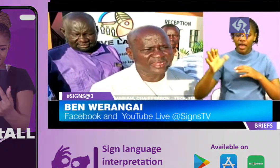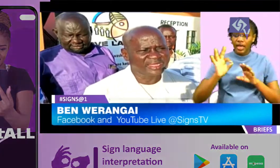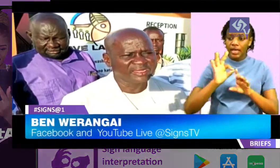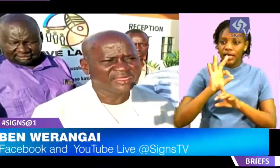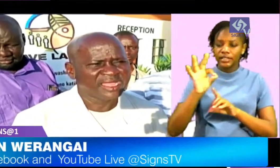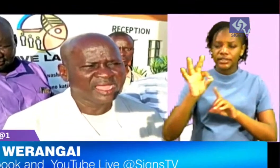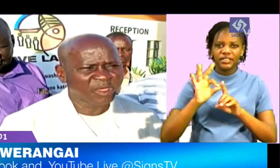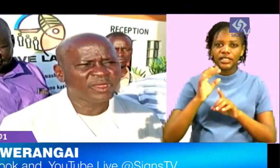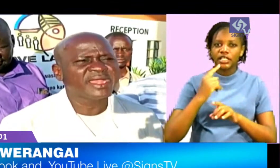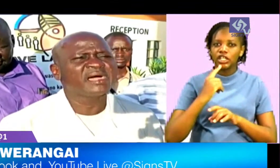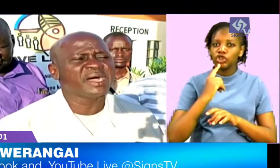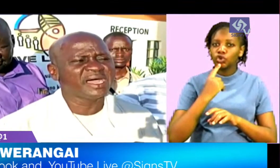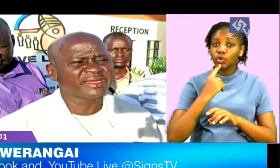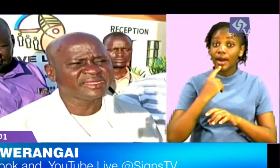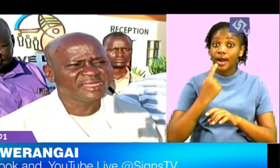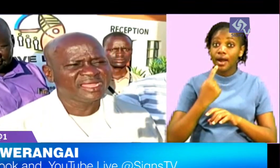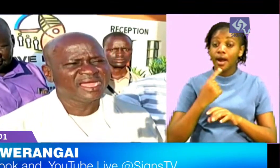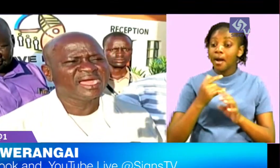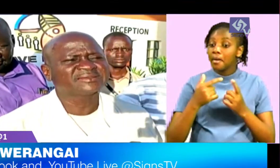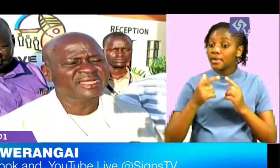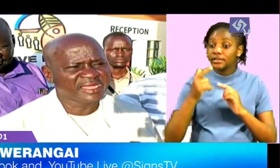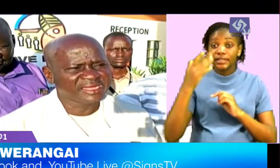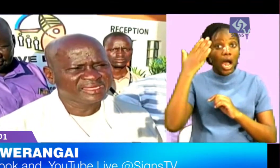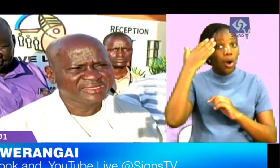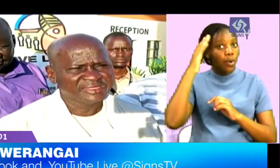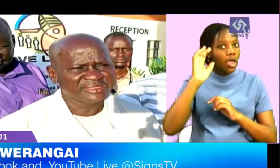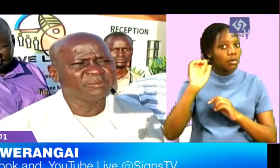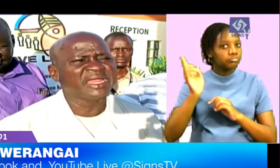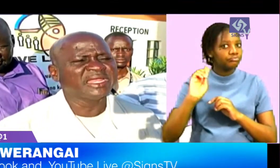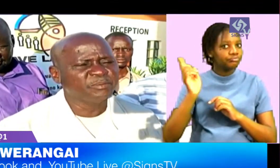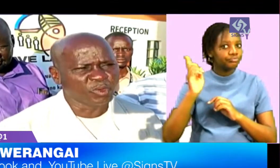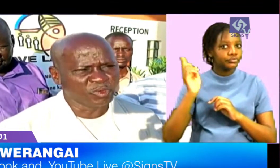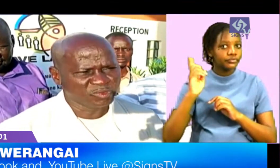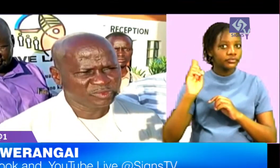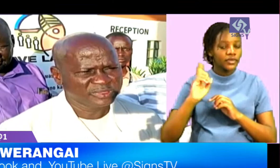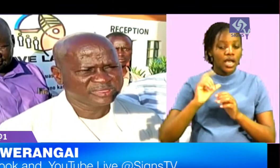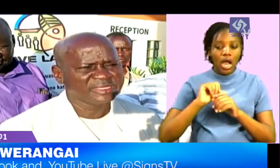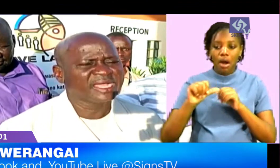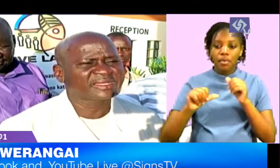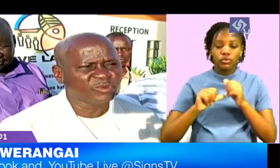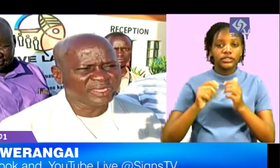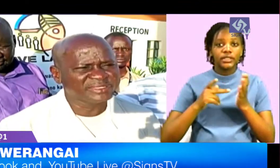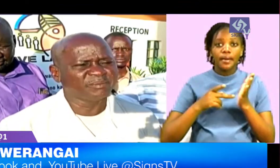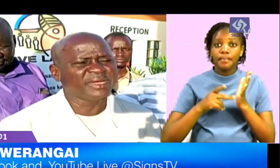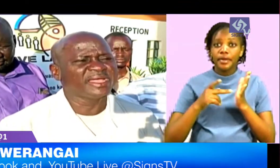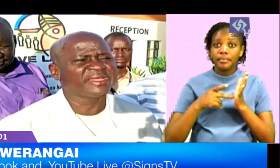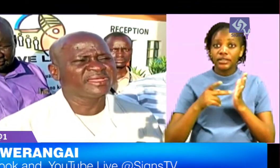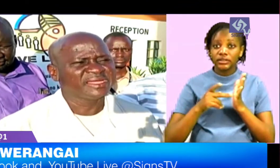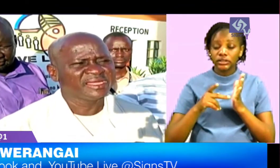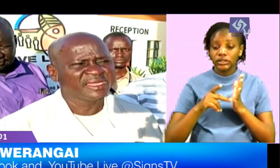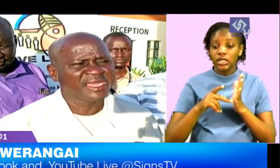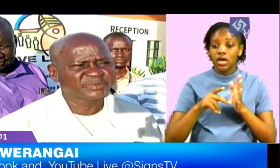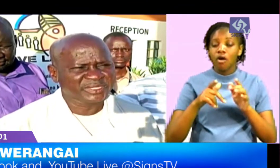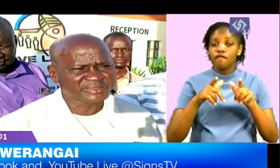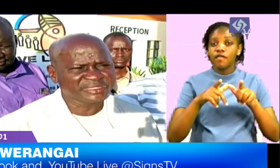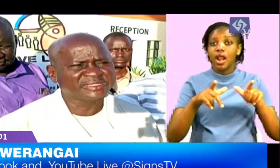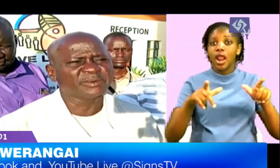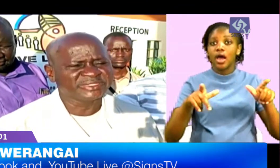Turkana, hawana habari hata ya malipo ya kiwanja ambaye Lapset